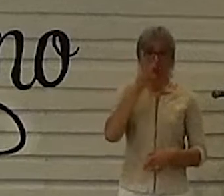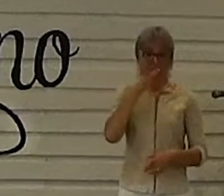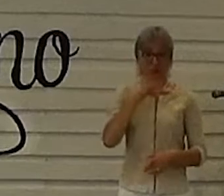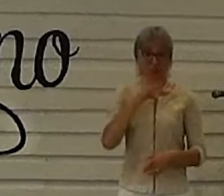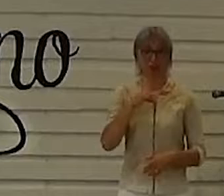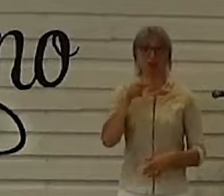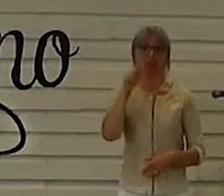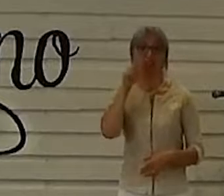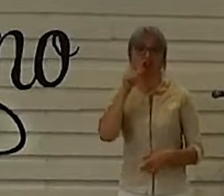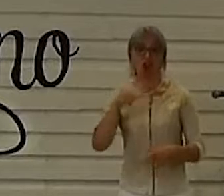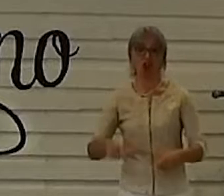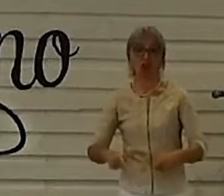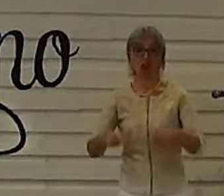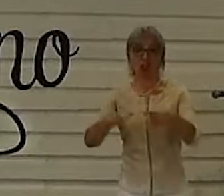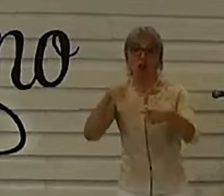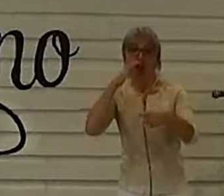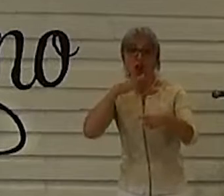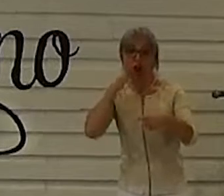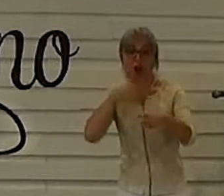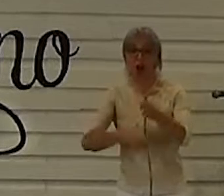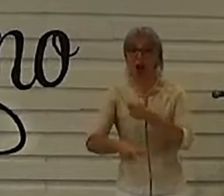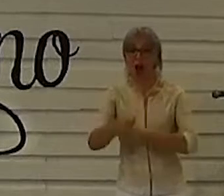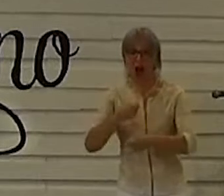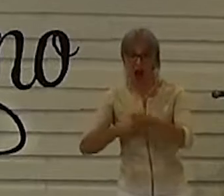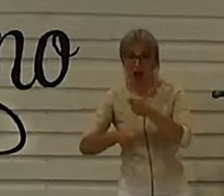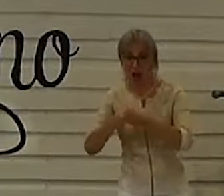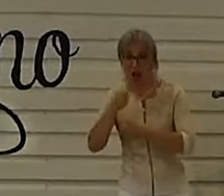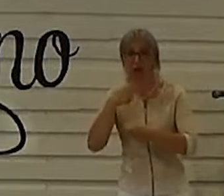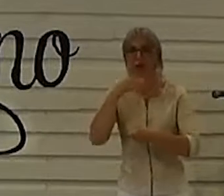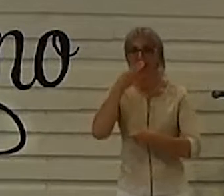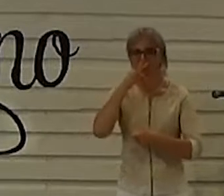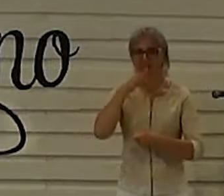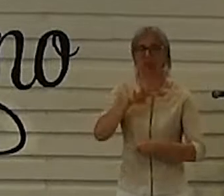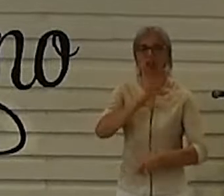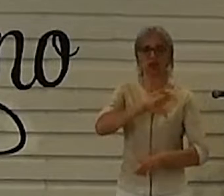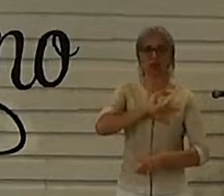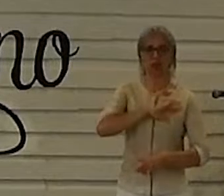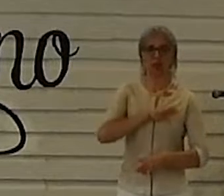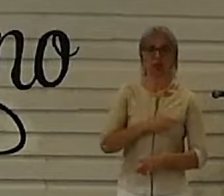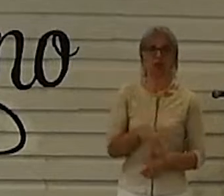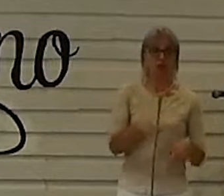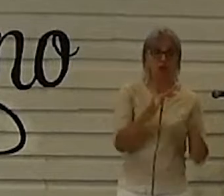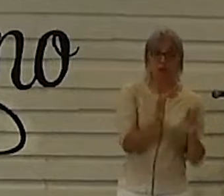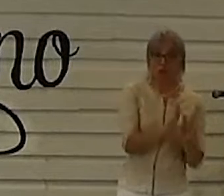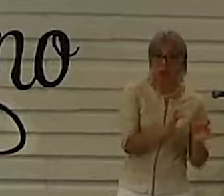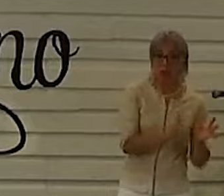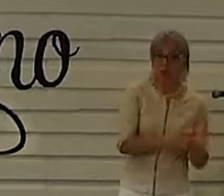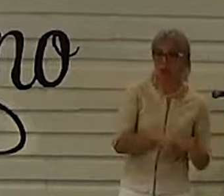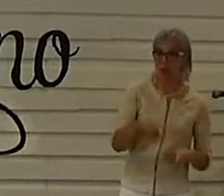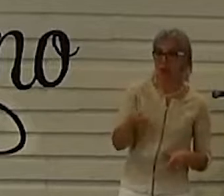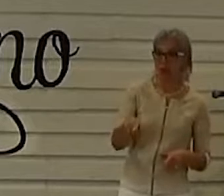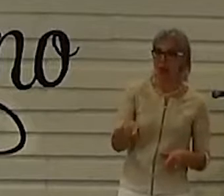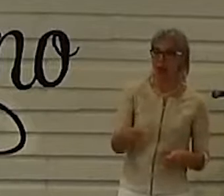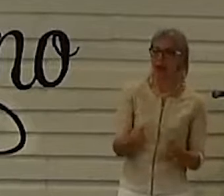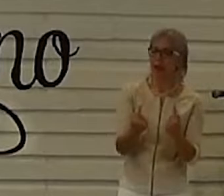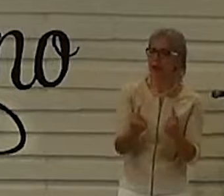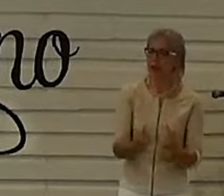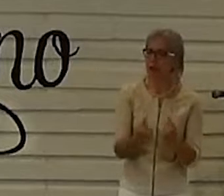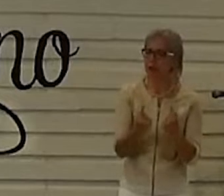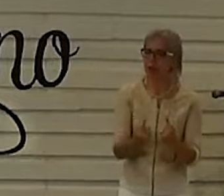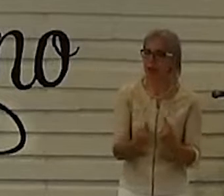lì. E l'ha aspettata al pozzo. E questa donna cos'era? Una